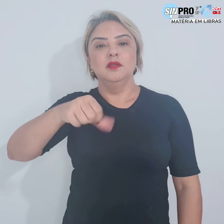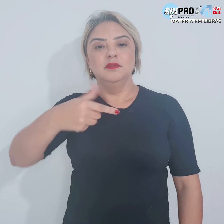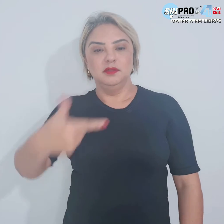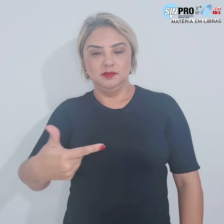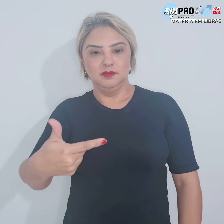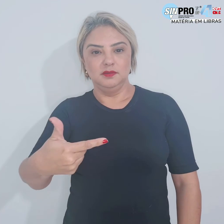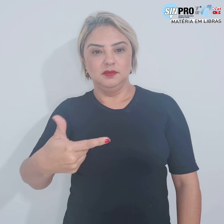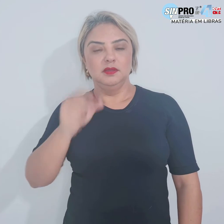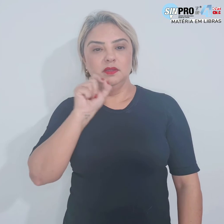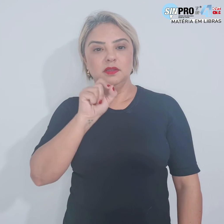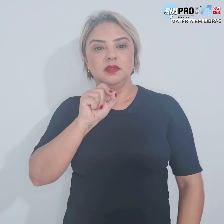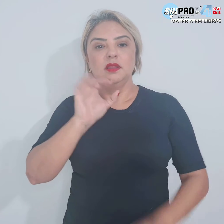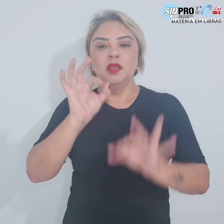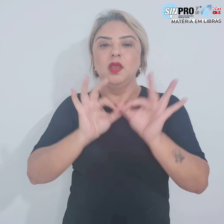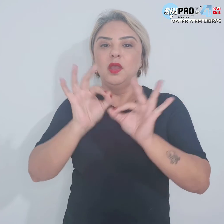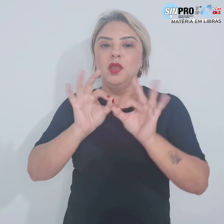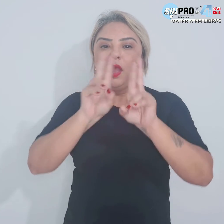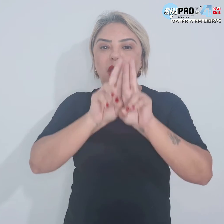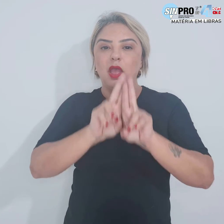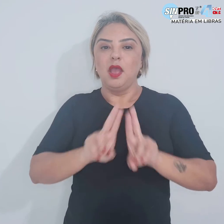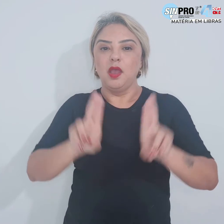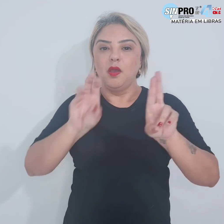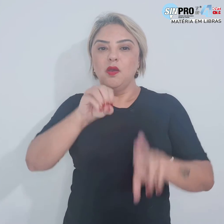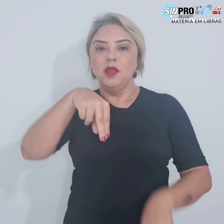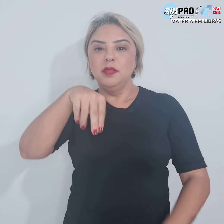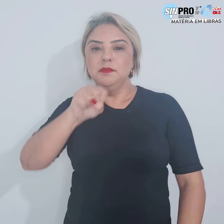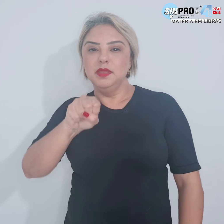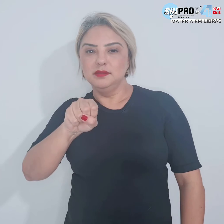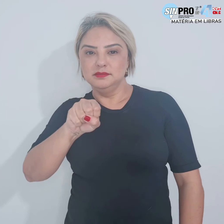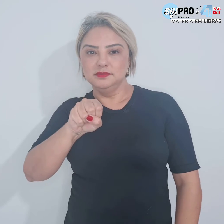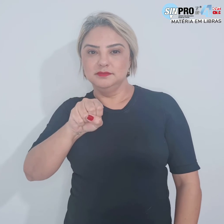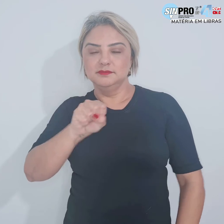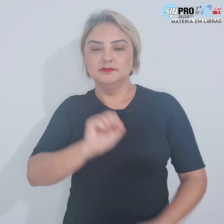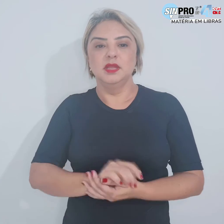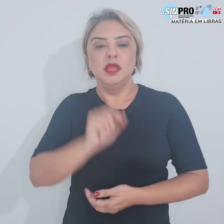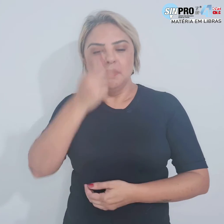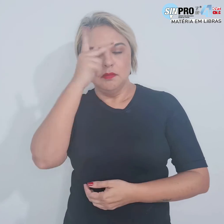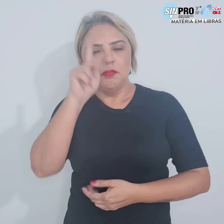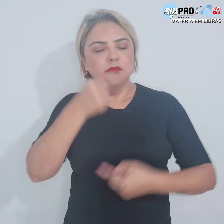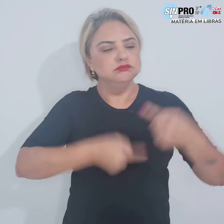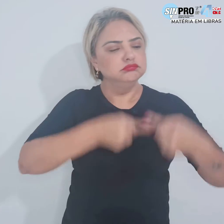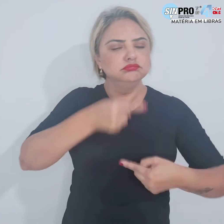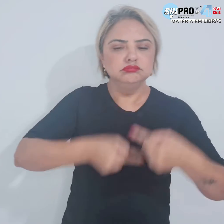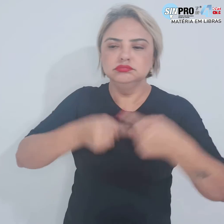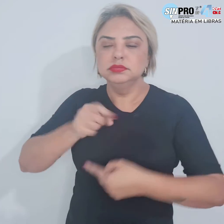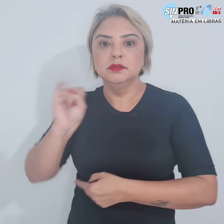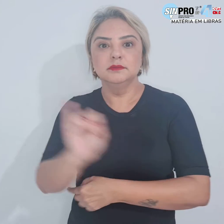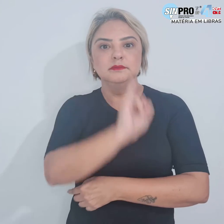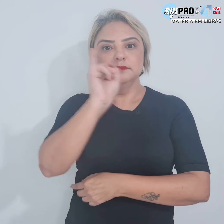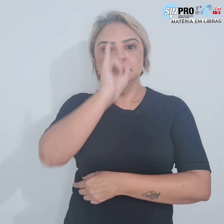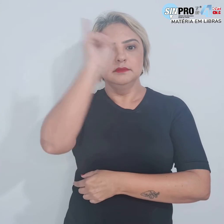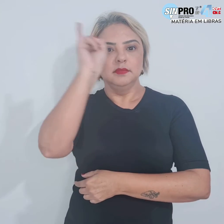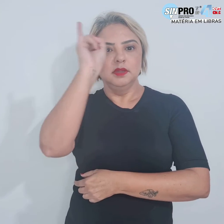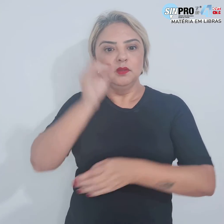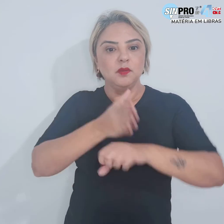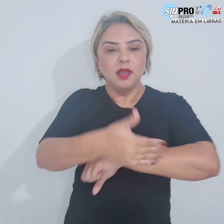1992 pela Organização Mundial da Saúde, OMS, para debater a importância do acesso e